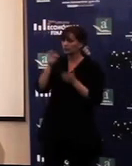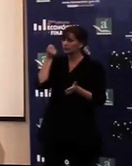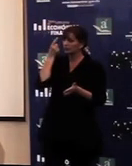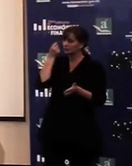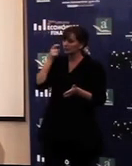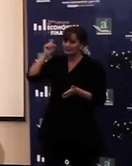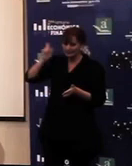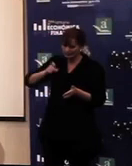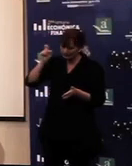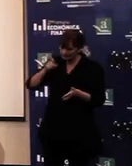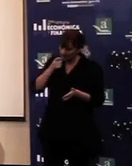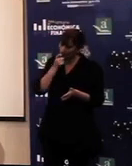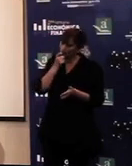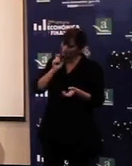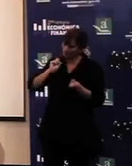con un precepto constitucional.